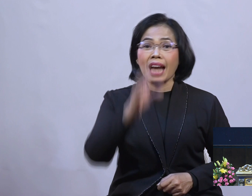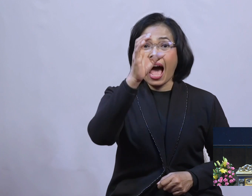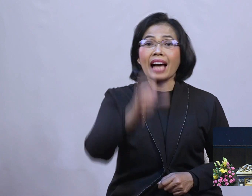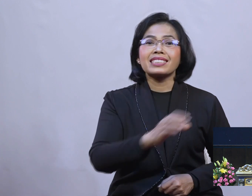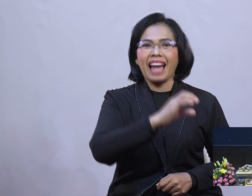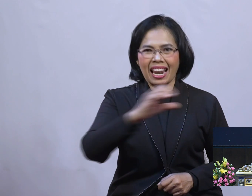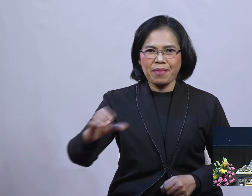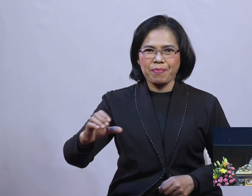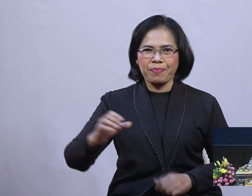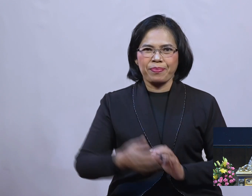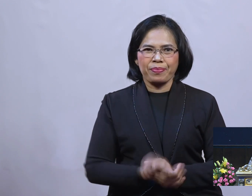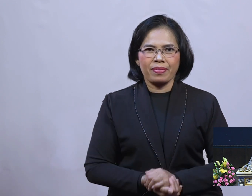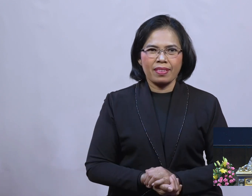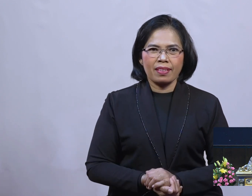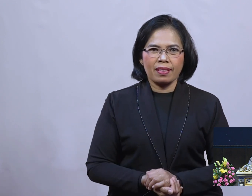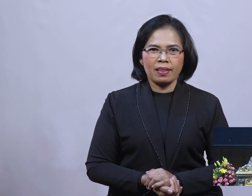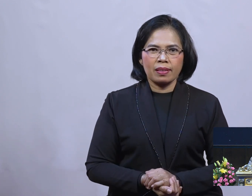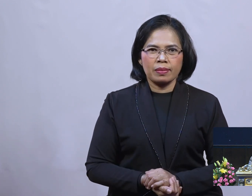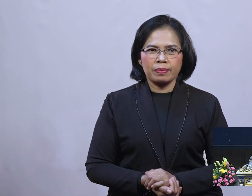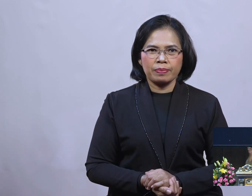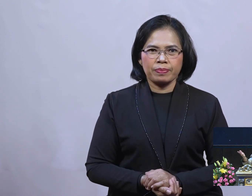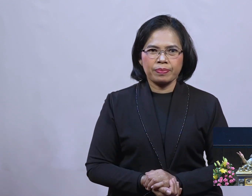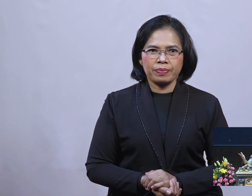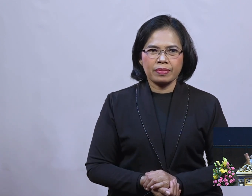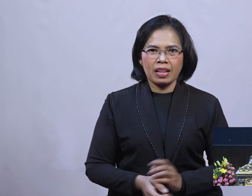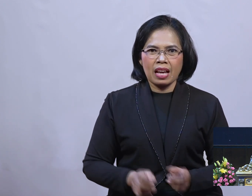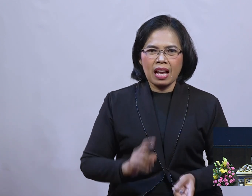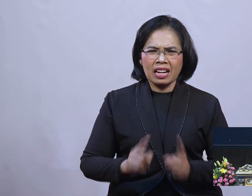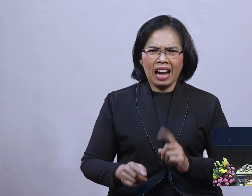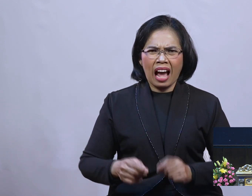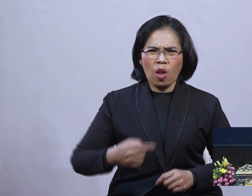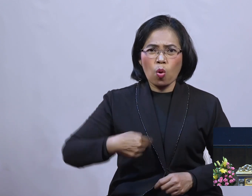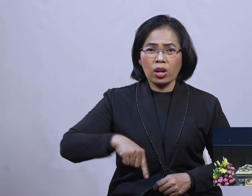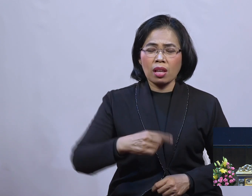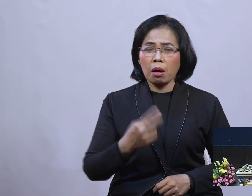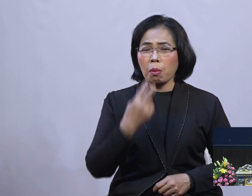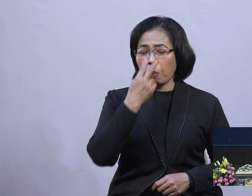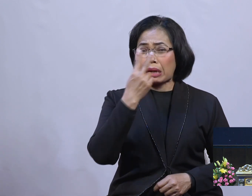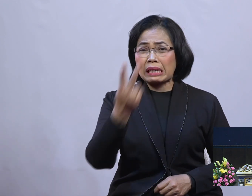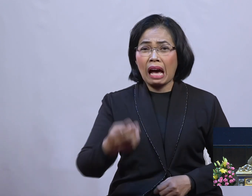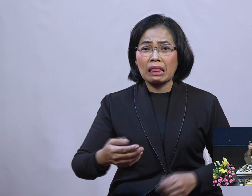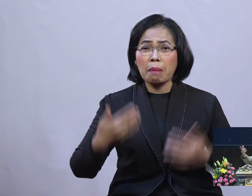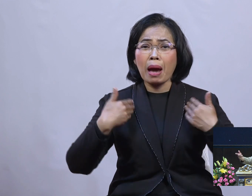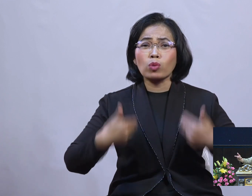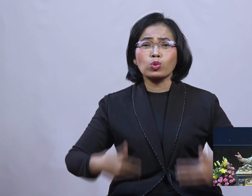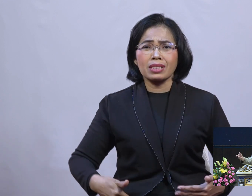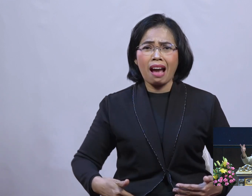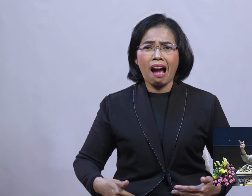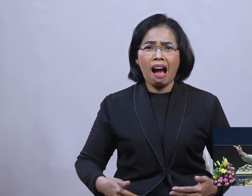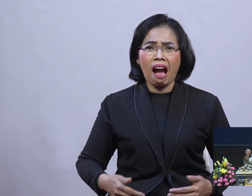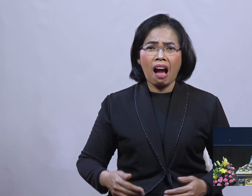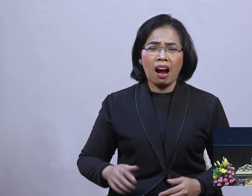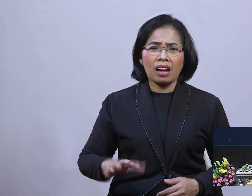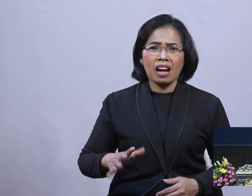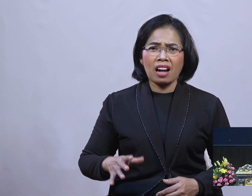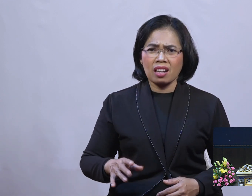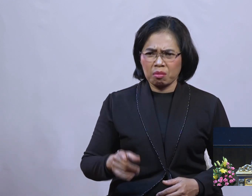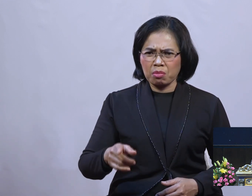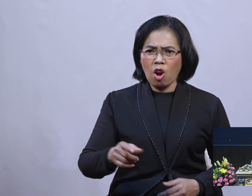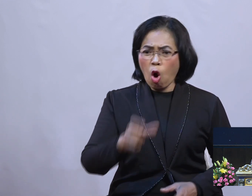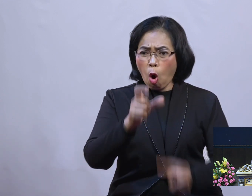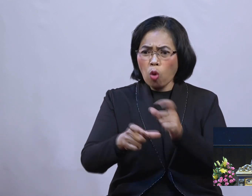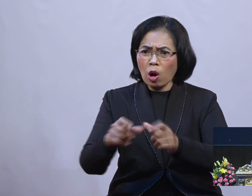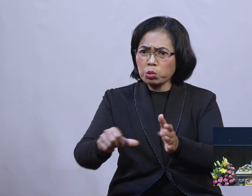qwerty juga bagi kita kalau kita mulai manusia-manusia yang kadangkala pernah kita tolong